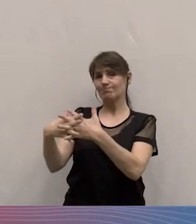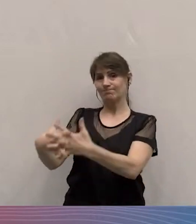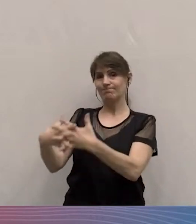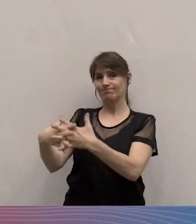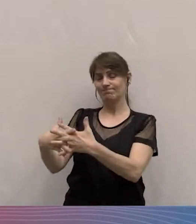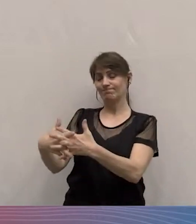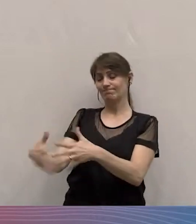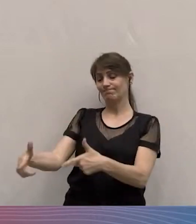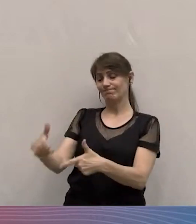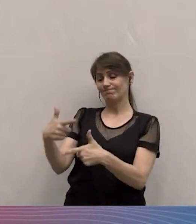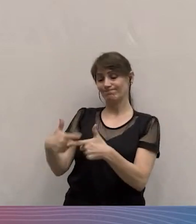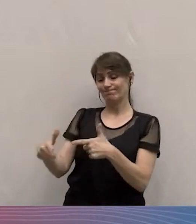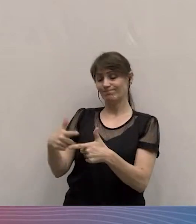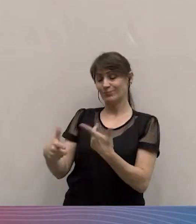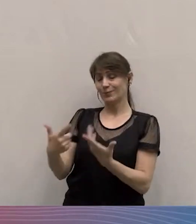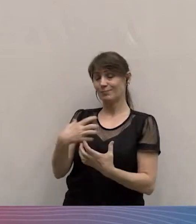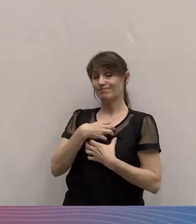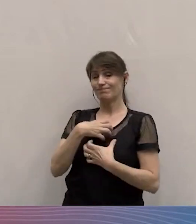Esse problema